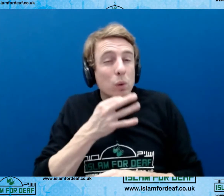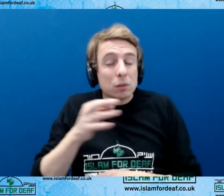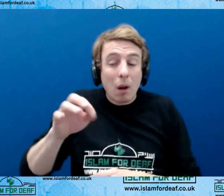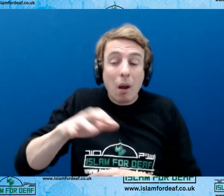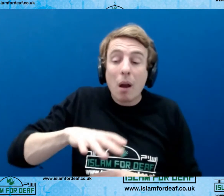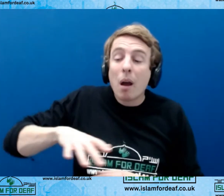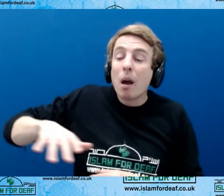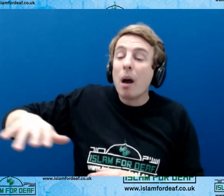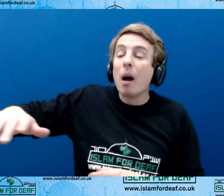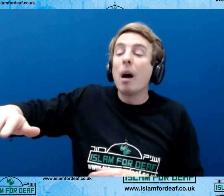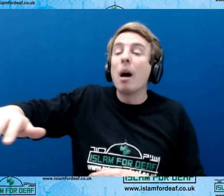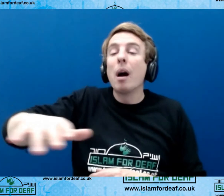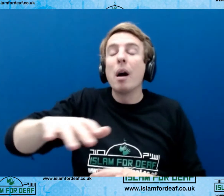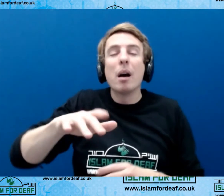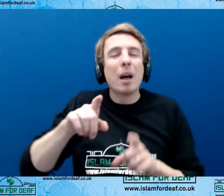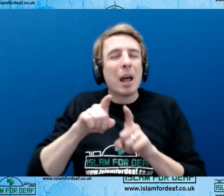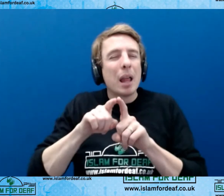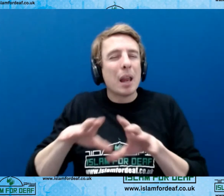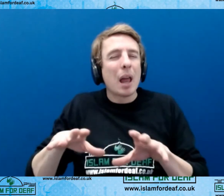الثلج.